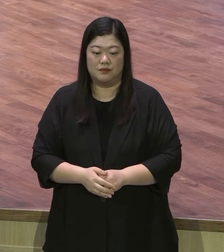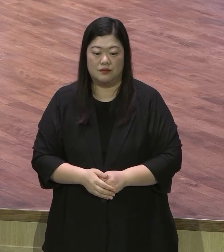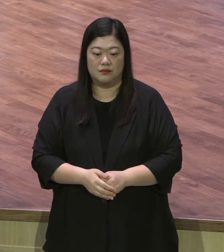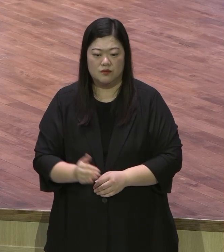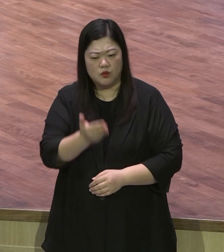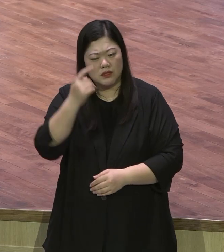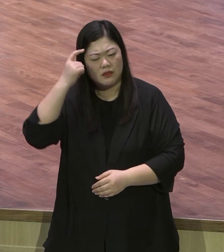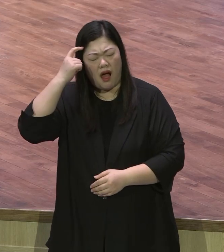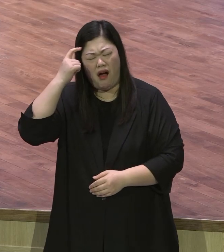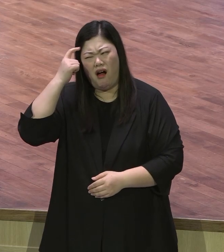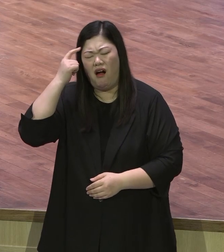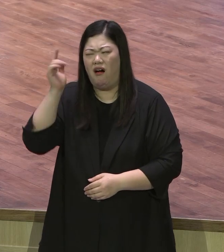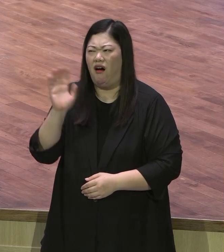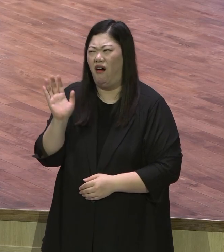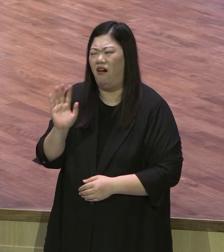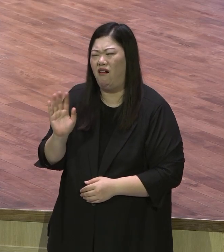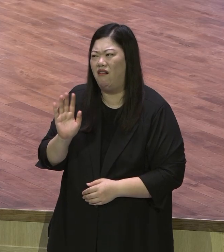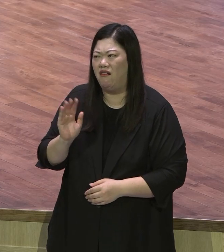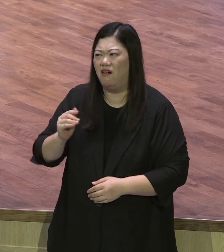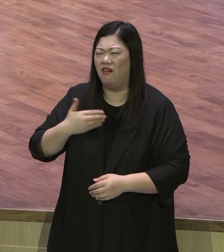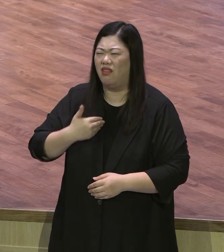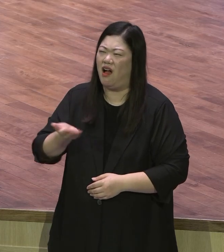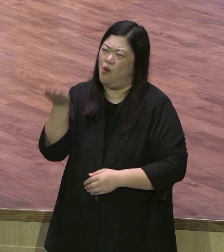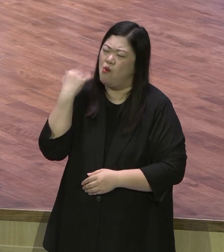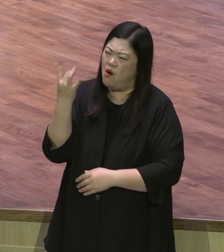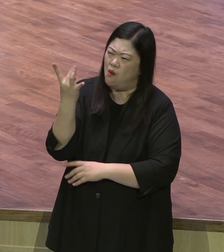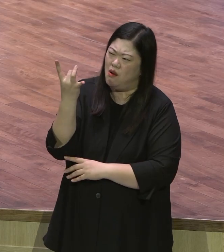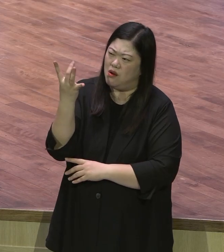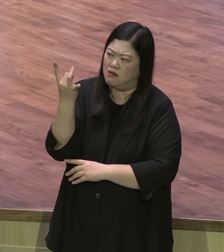여러분은. 주려고 했다니까요.